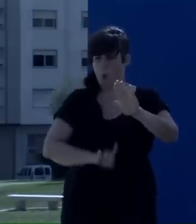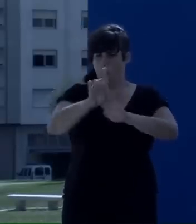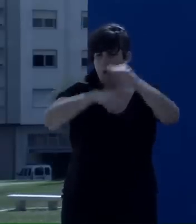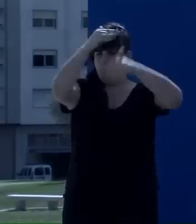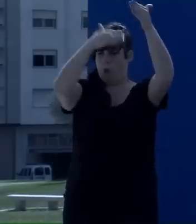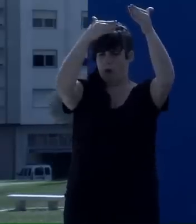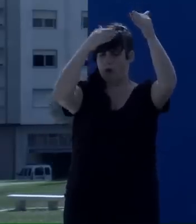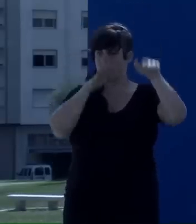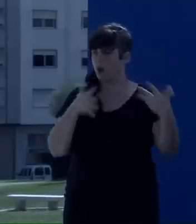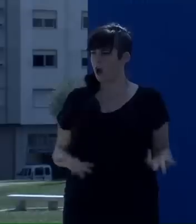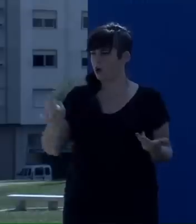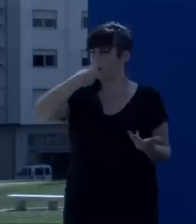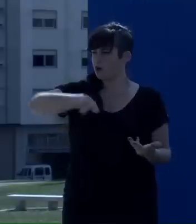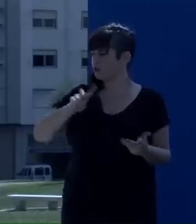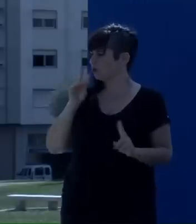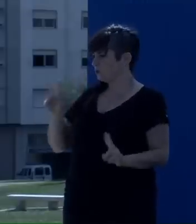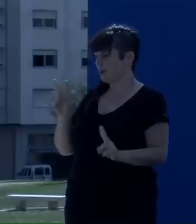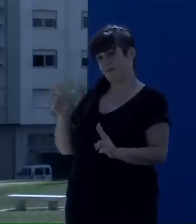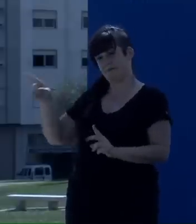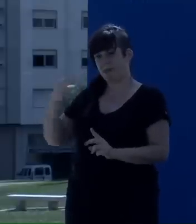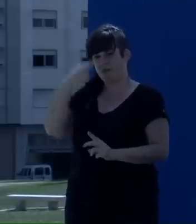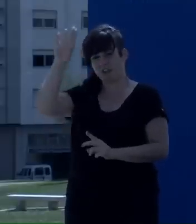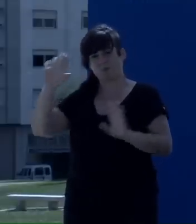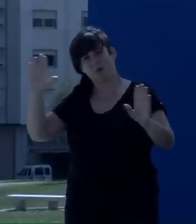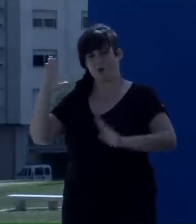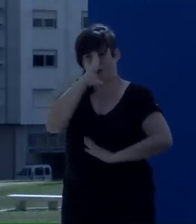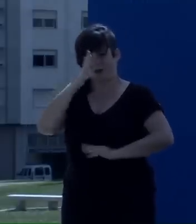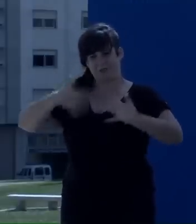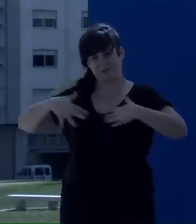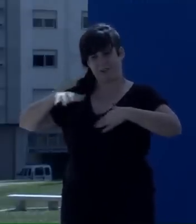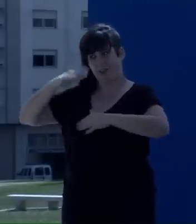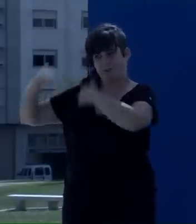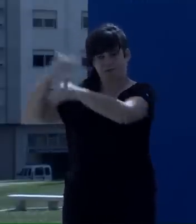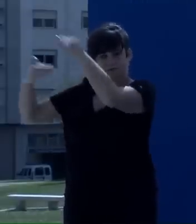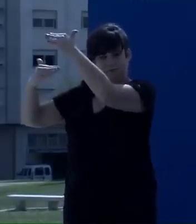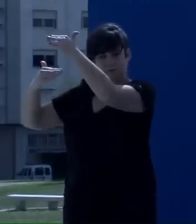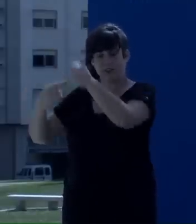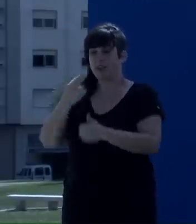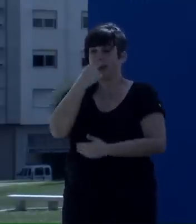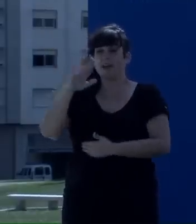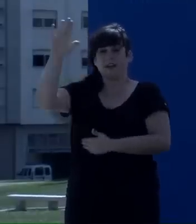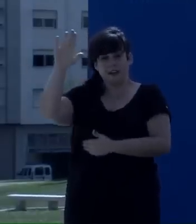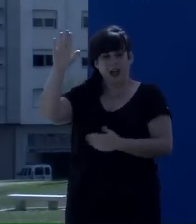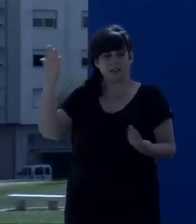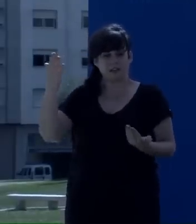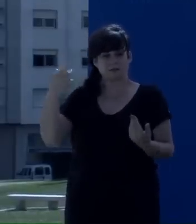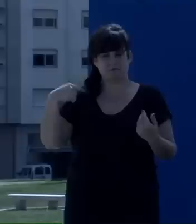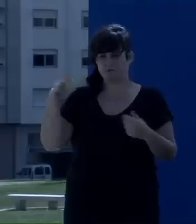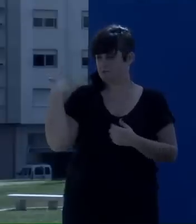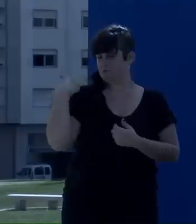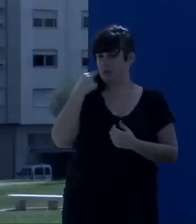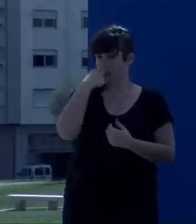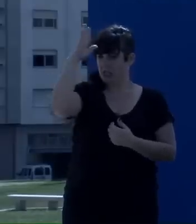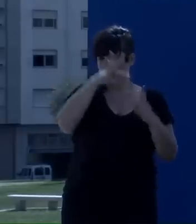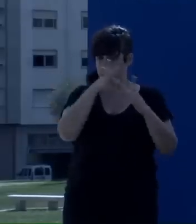estamos padecendo o ascenso dos fascismos disfrazados. E os nazis nunca se recordan unha cousa, con Hitler a cabeza.